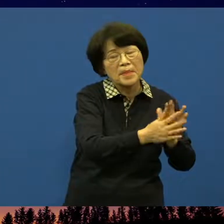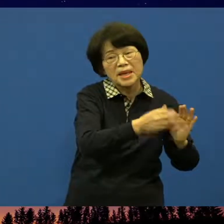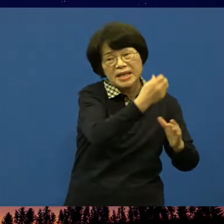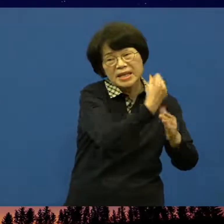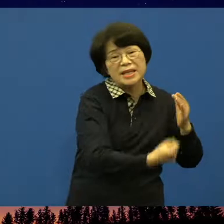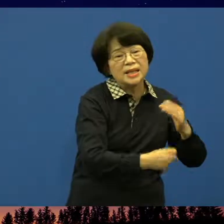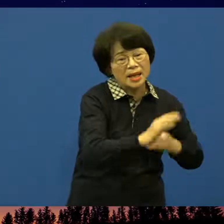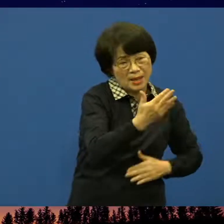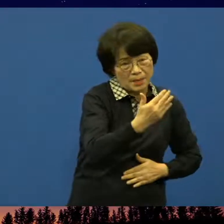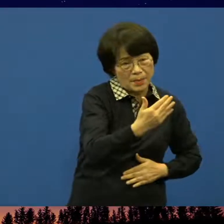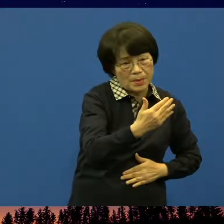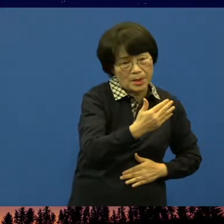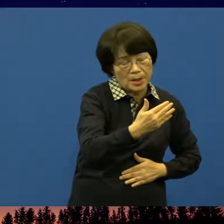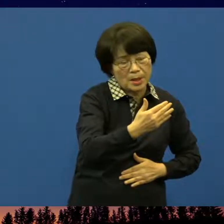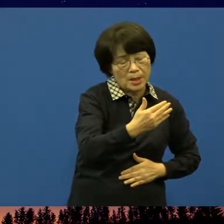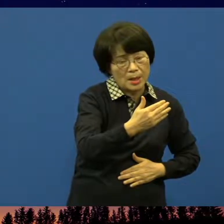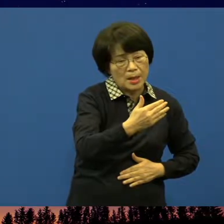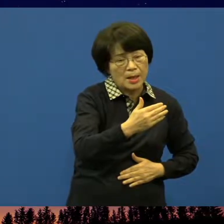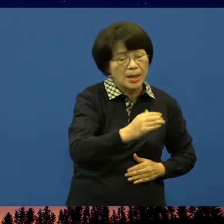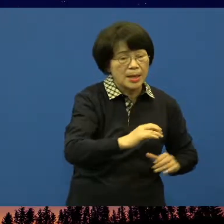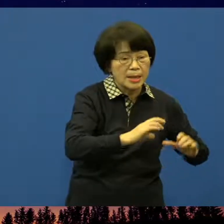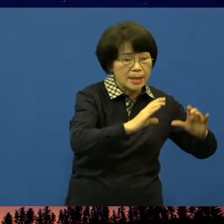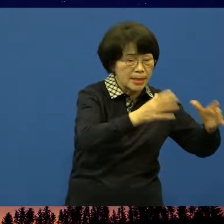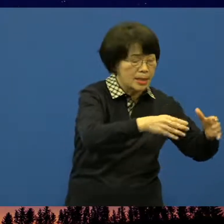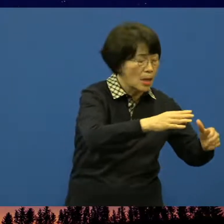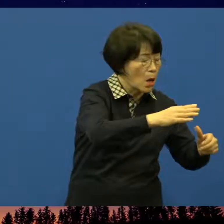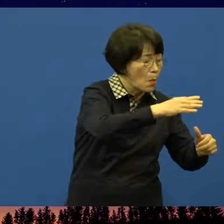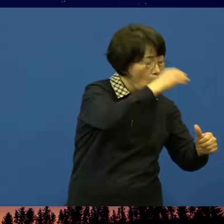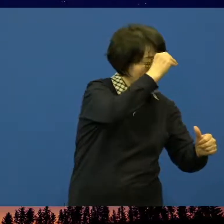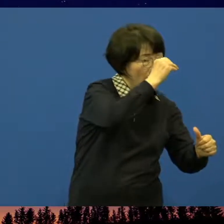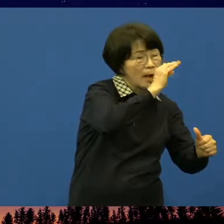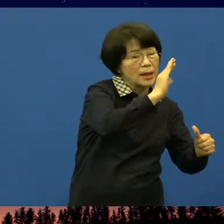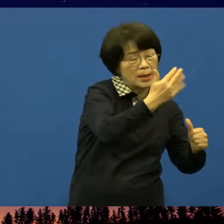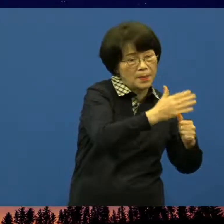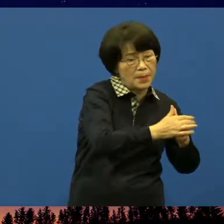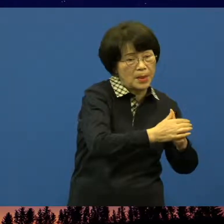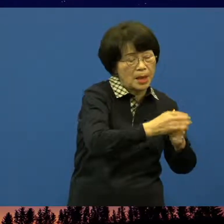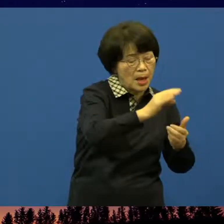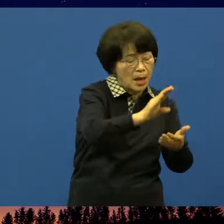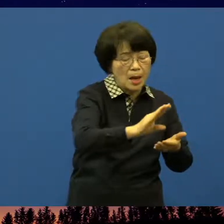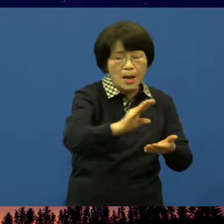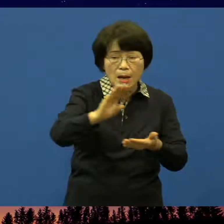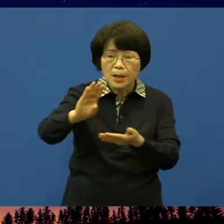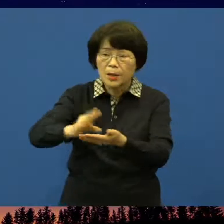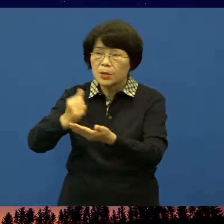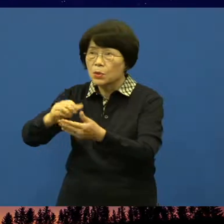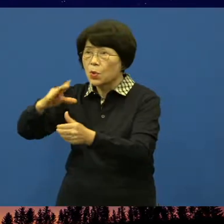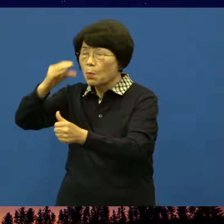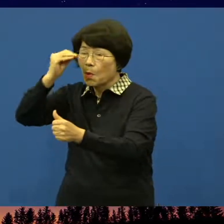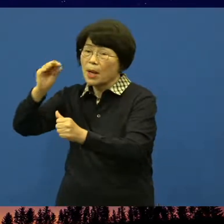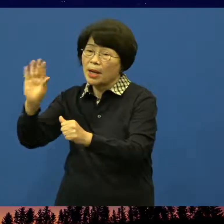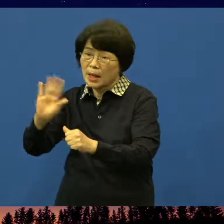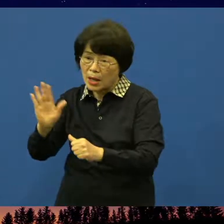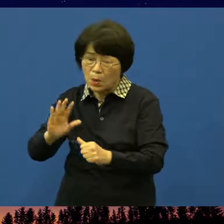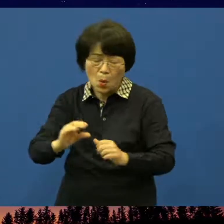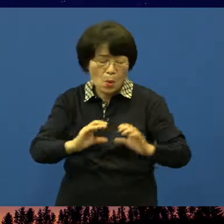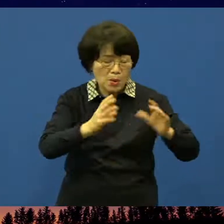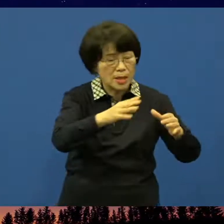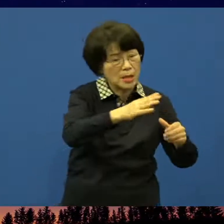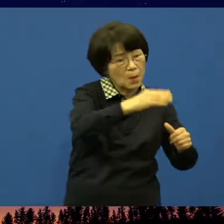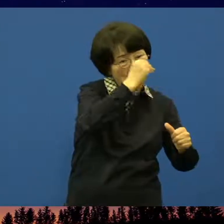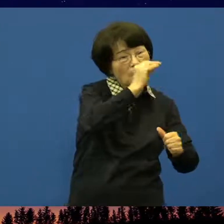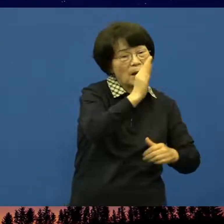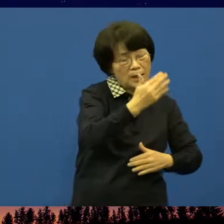그래서 우리는 변질되면 뭐예요? 세상을 모방하는 거예요. 그리스도를 모방하는 게 아니라 세상을 모방하게